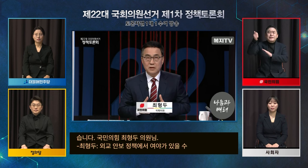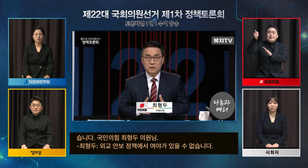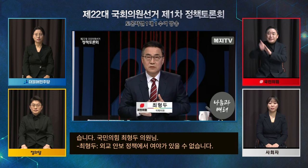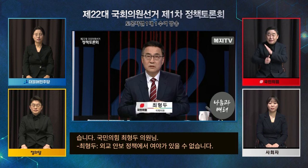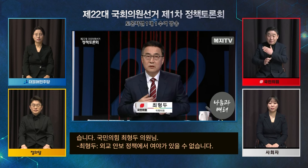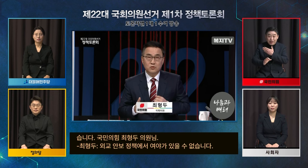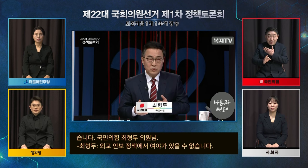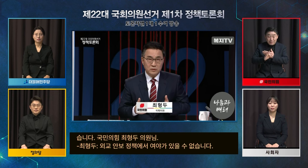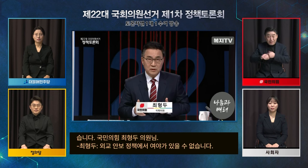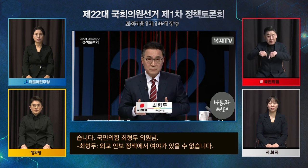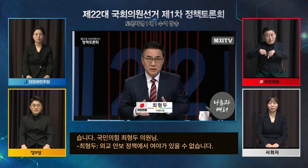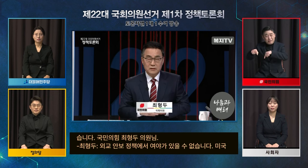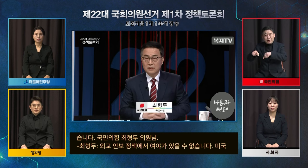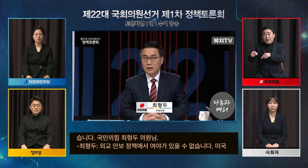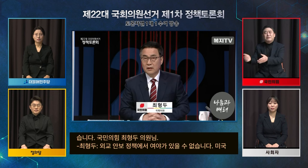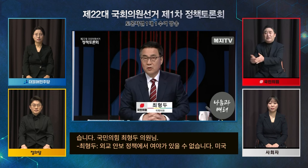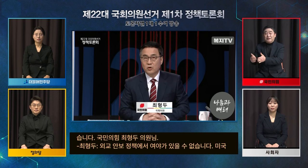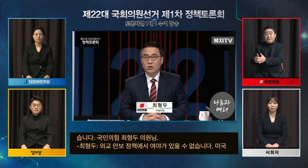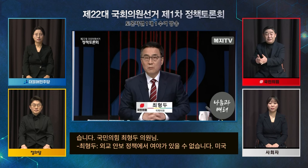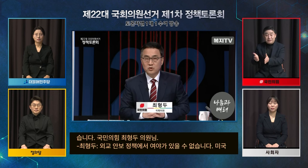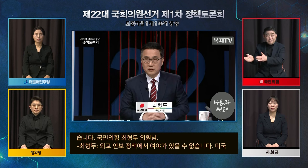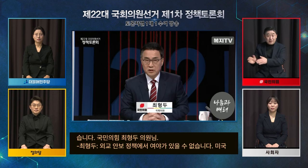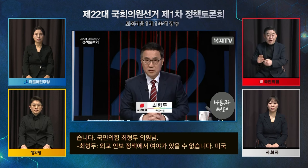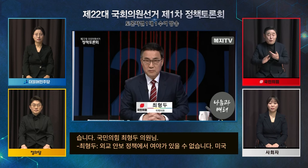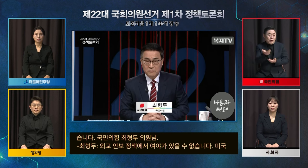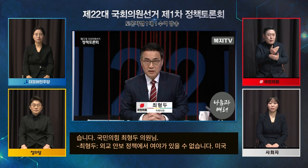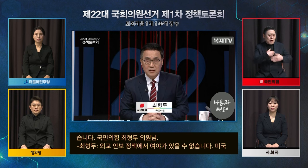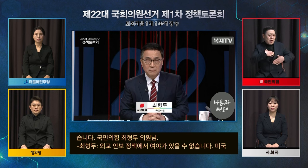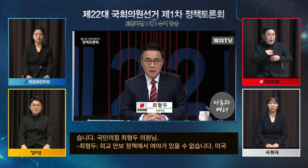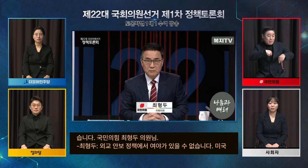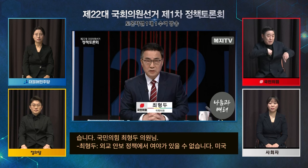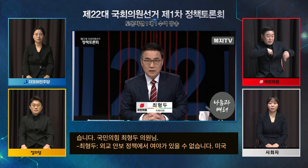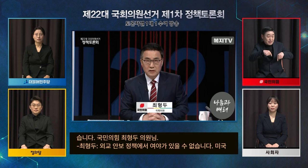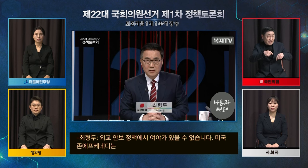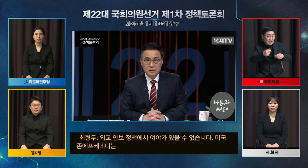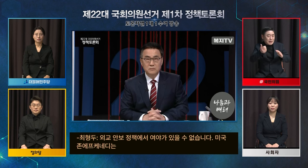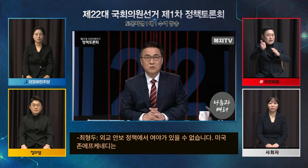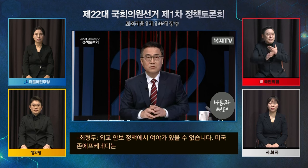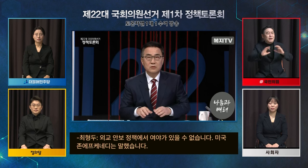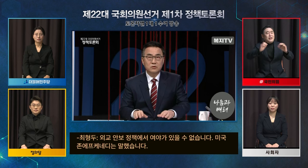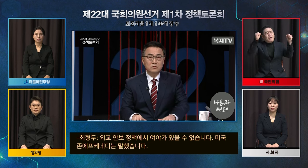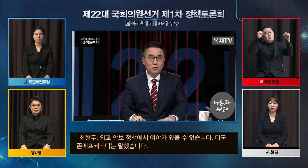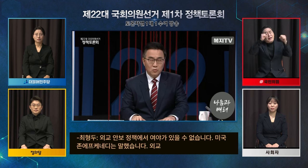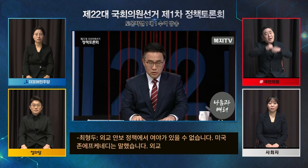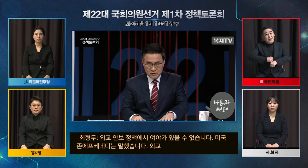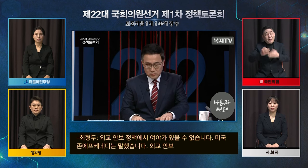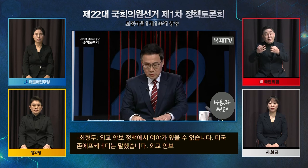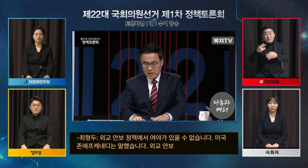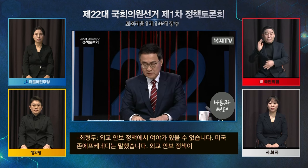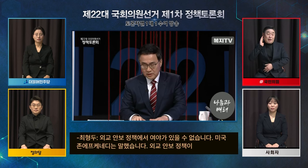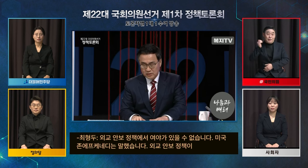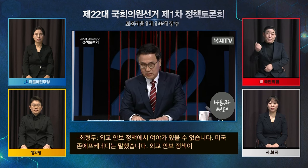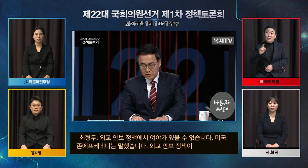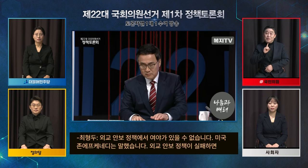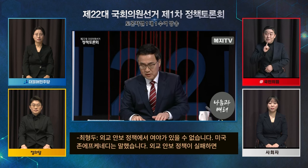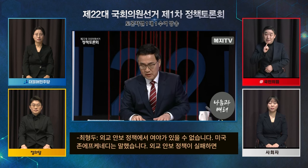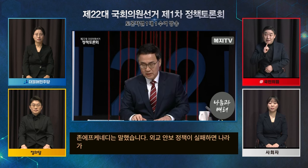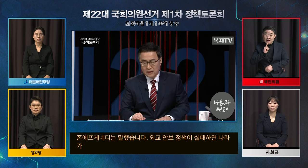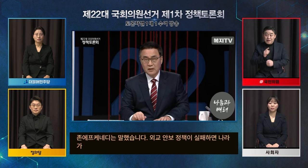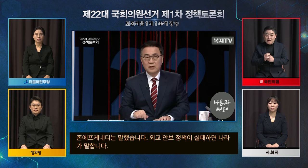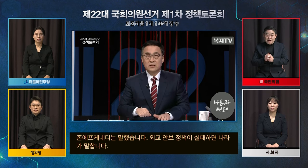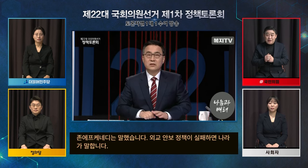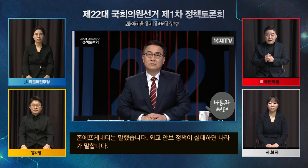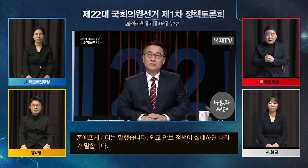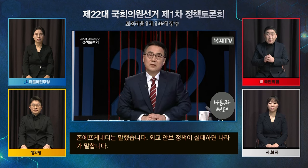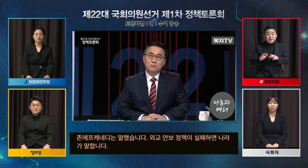정책이 실패하면 정당 교체로 끝납니다. 그러나 외교안보정이 실패하면 나라가 망합니다. 김대중 대통령도 고 김대중 그런 말씀을 하신 적이 있습니다.